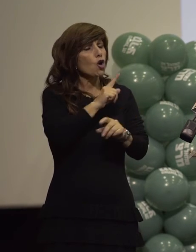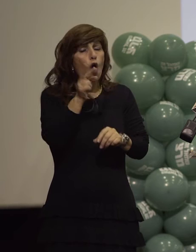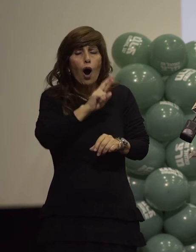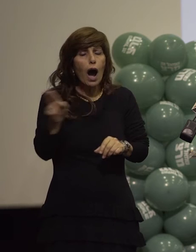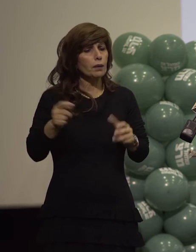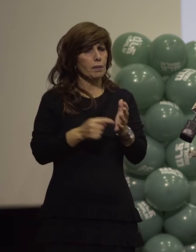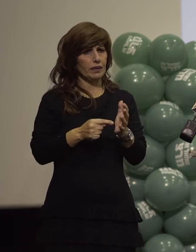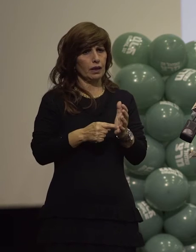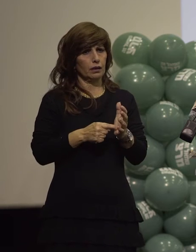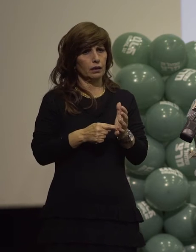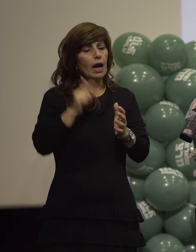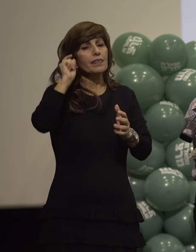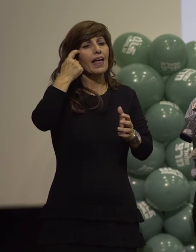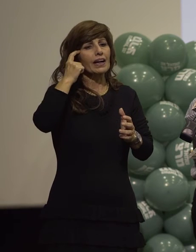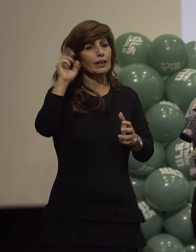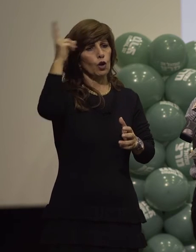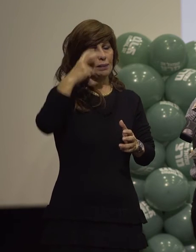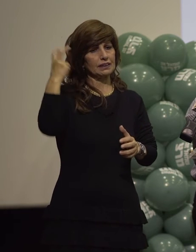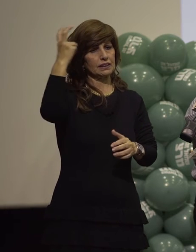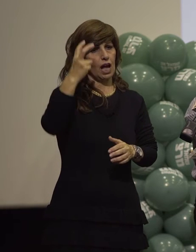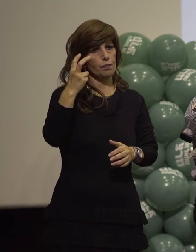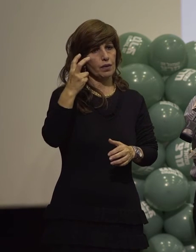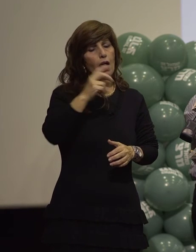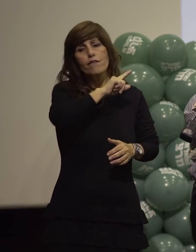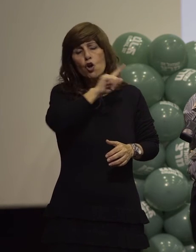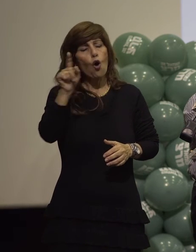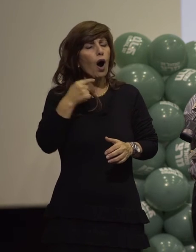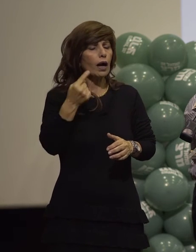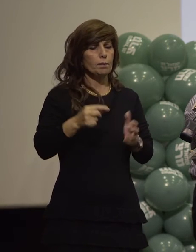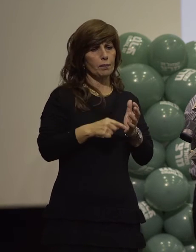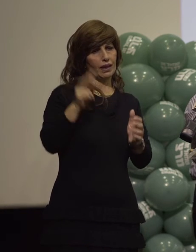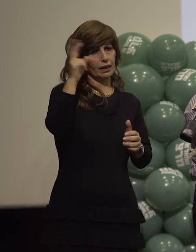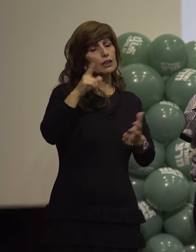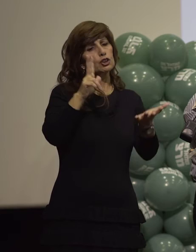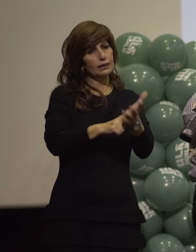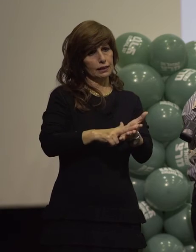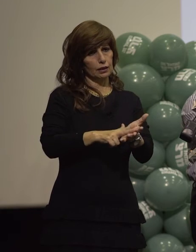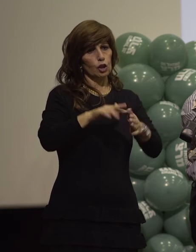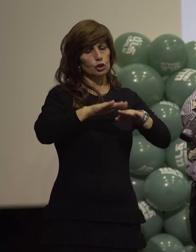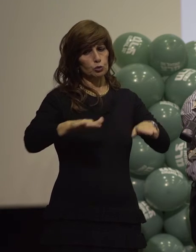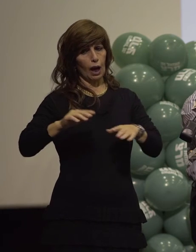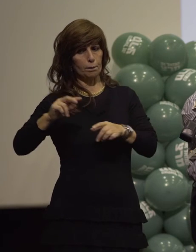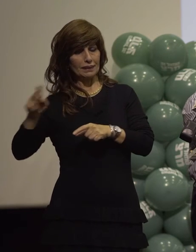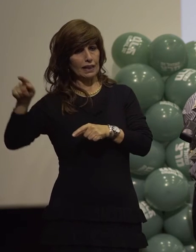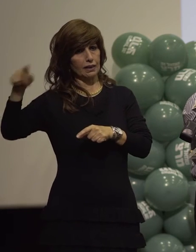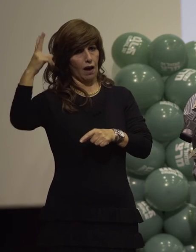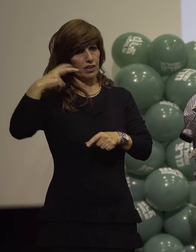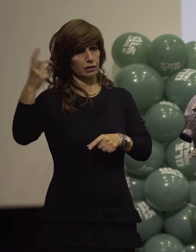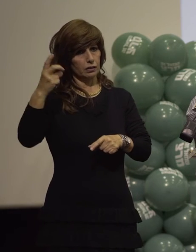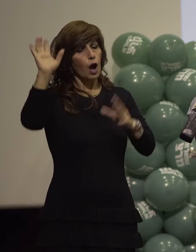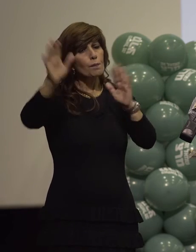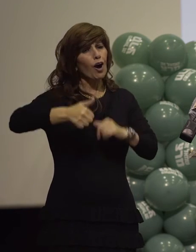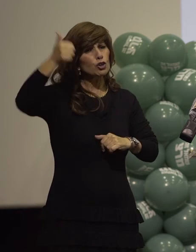מפני, דאגתנו לפלסטינים, ולא רק מפני שהצדק מונח כולו בצד הפלסטיני.